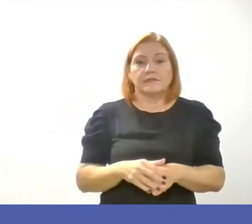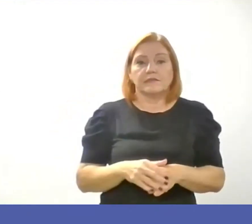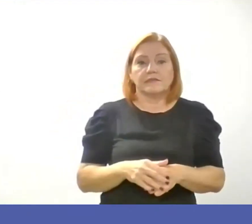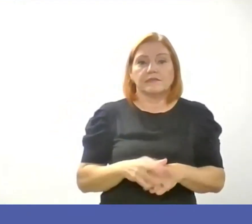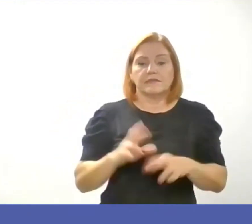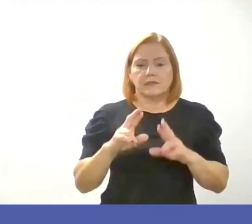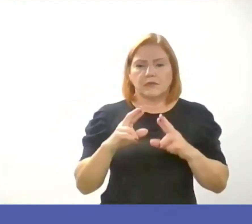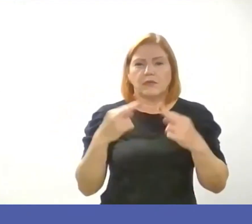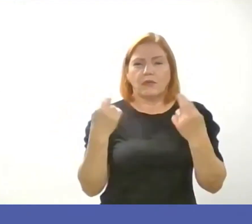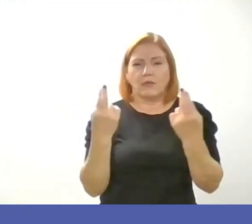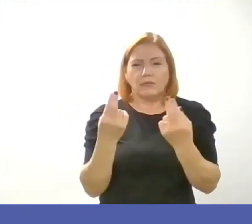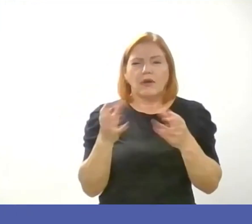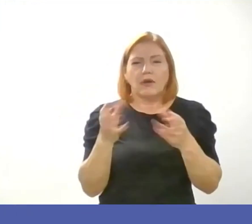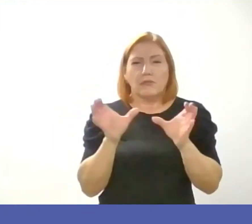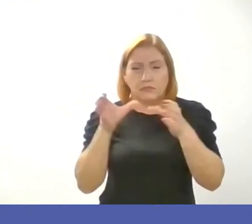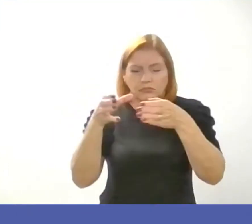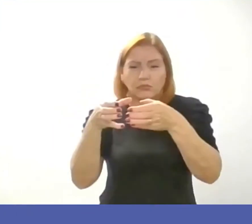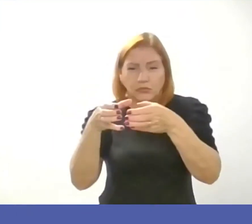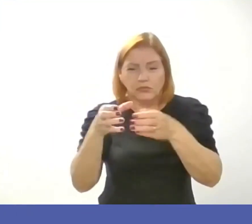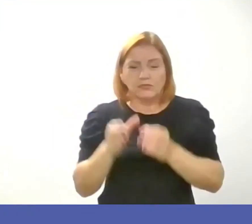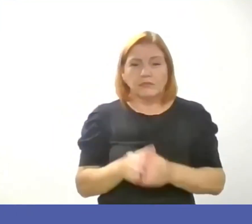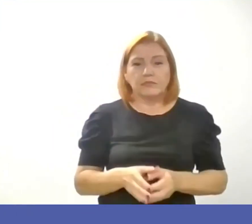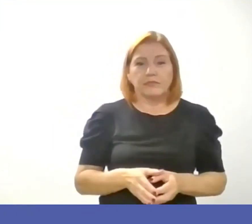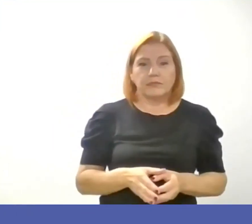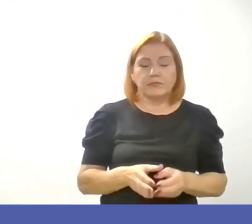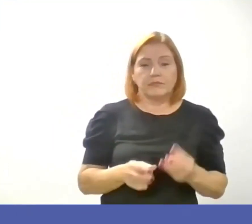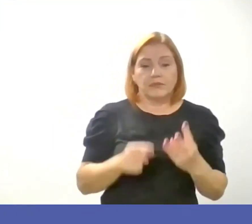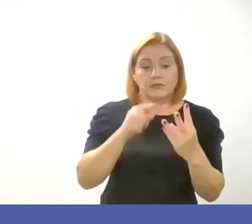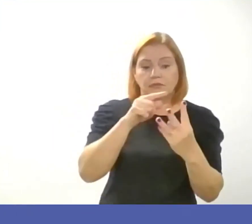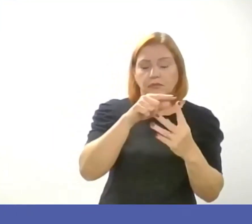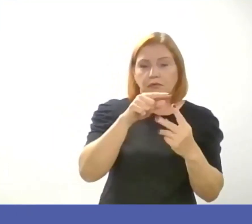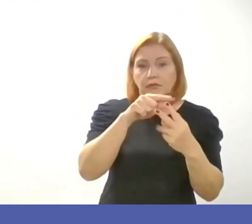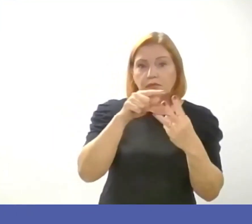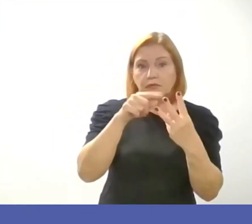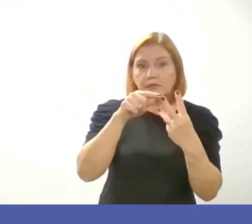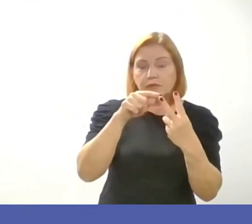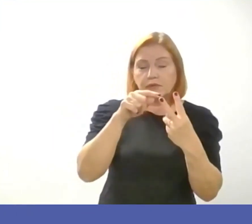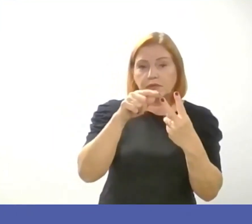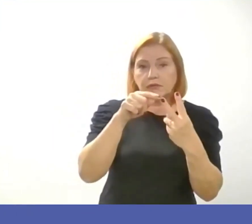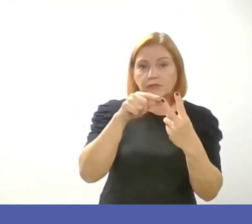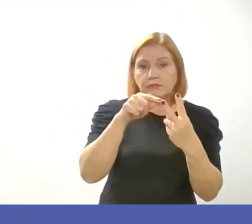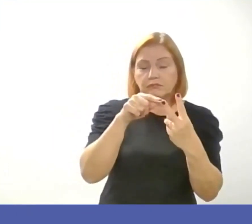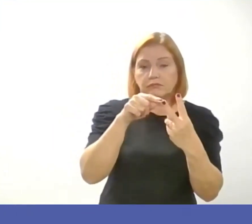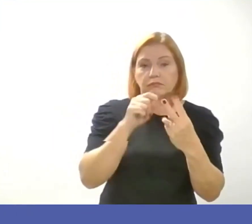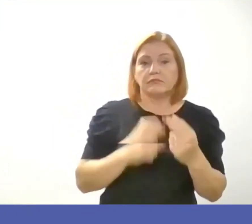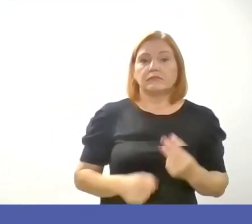até meio-dia estão os trabalhadores,